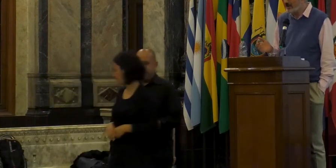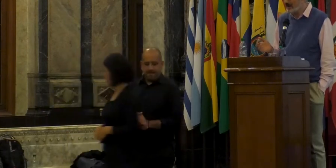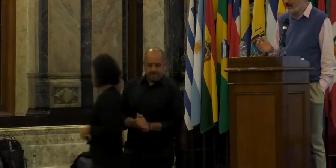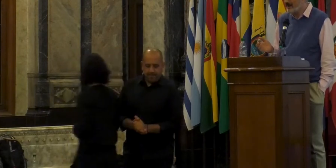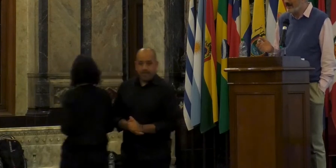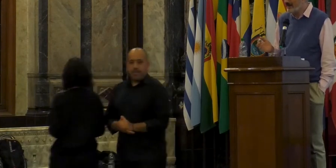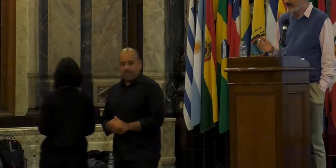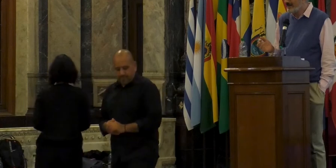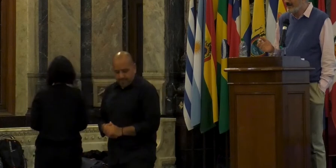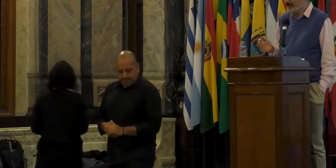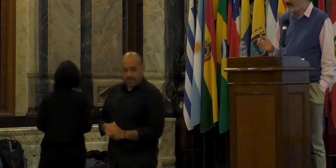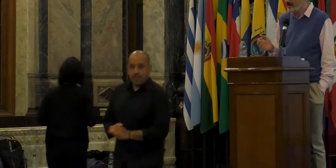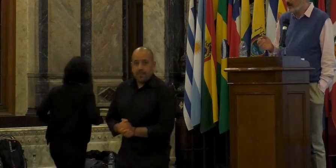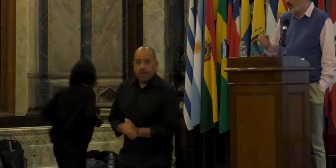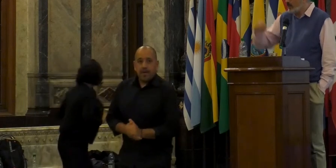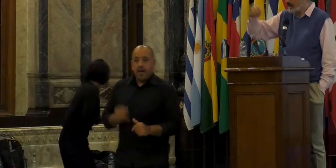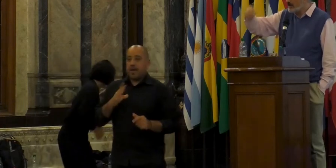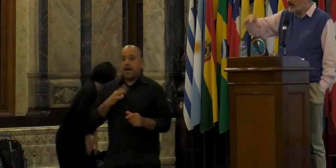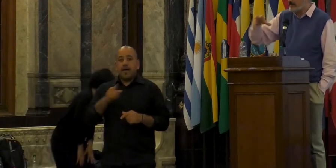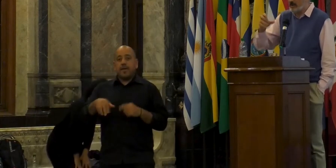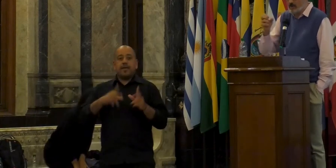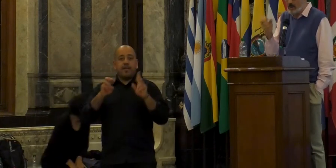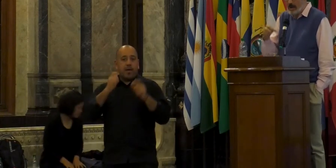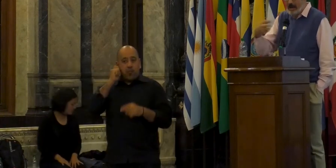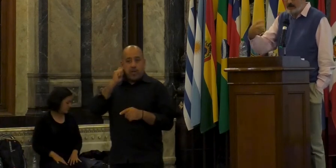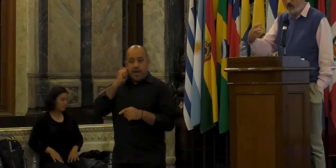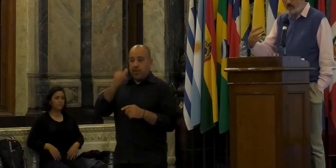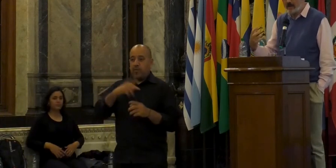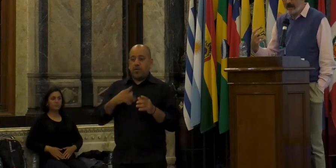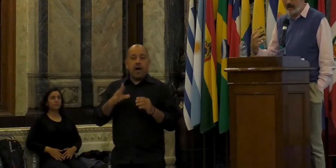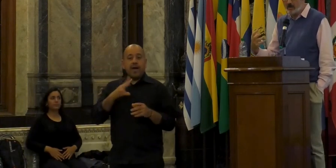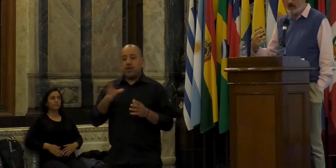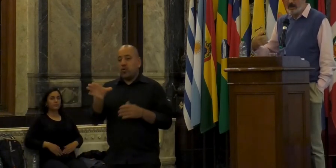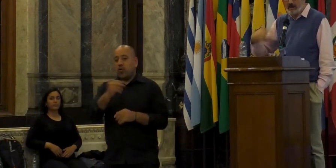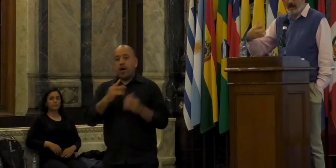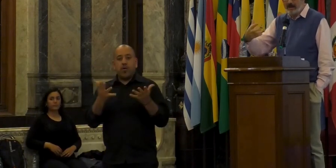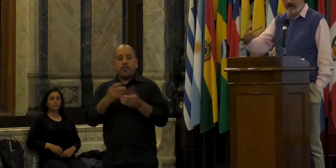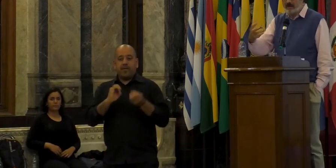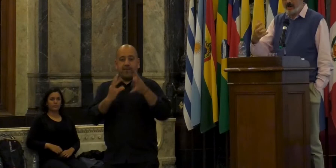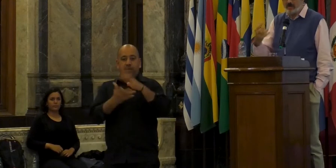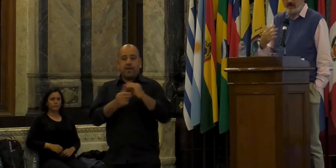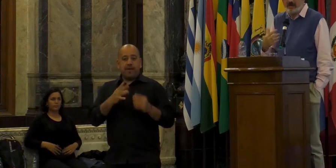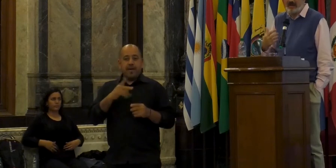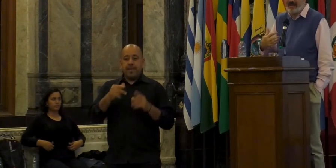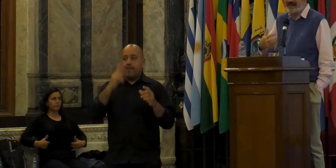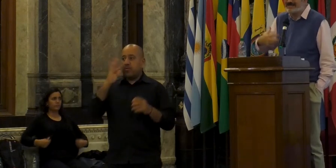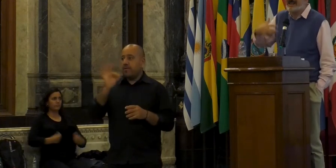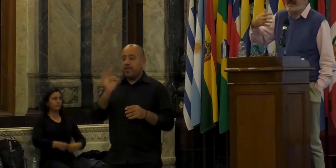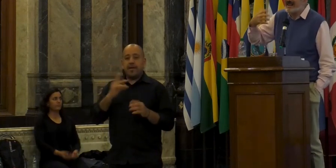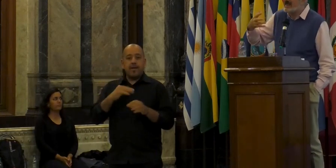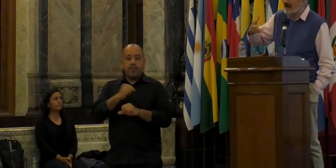llegado todavía aquí? Seguís teniendo cumpleaños caseros. Bueno, hay todo un mercado que va generando la posibilidad